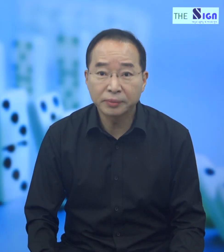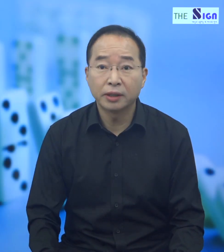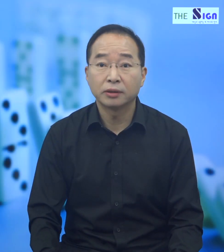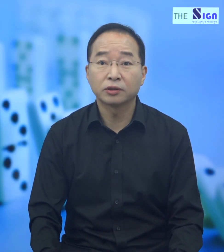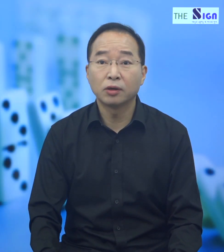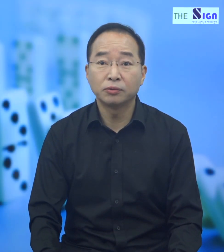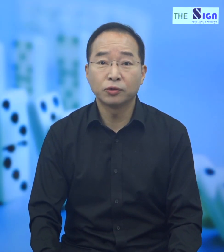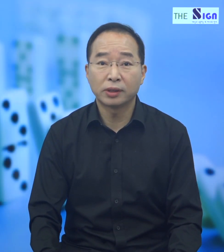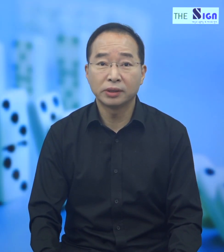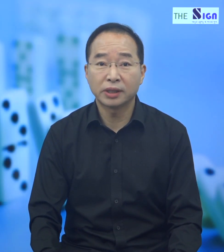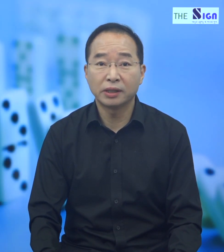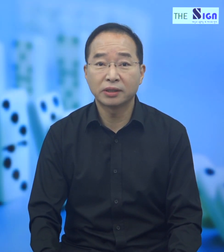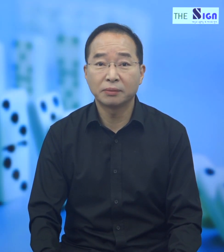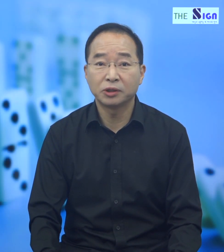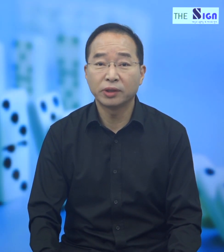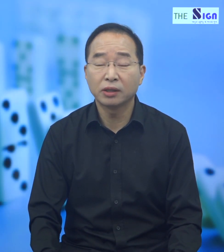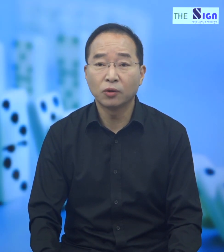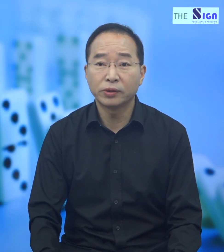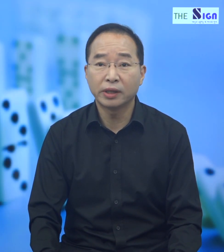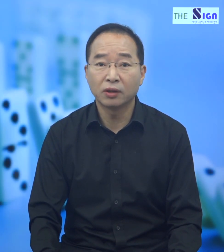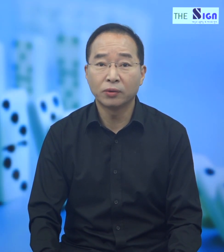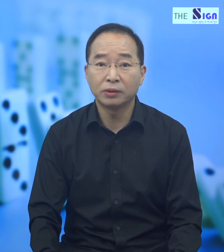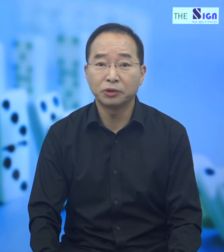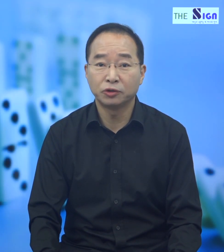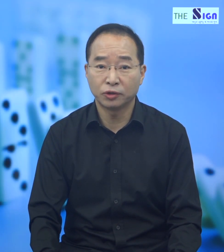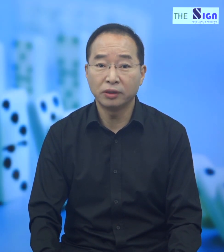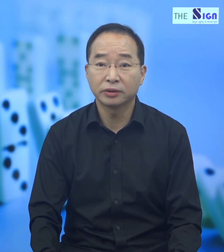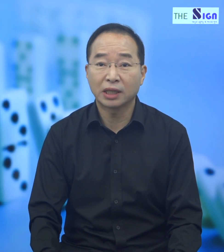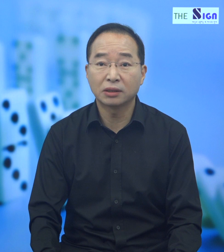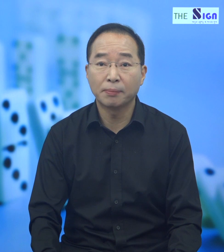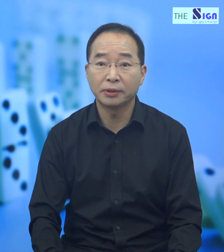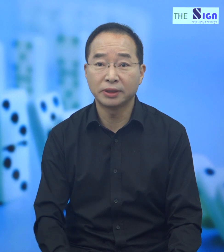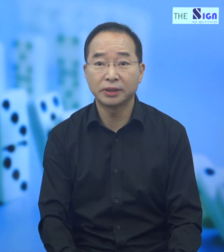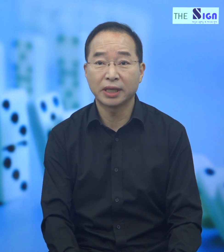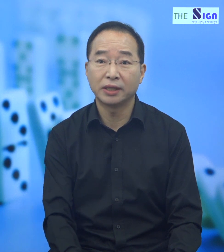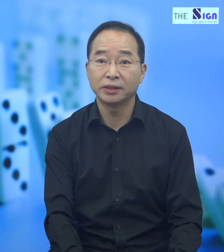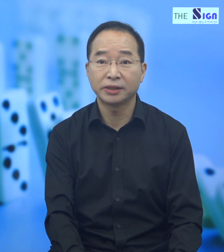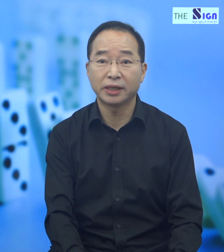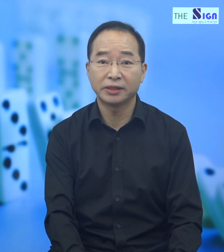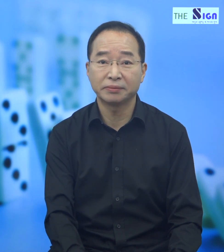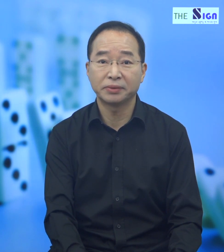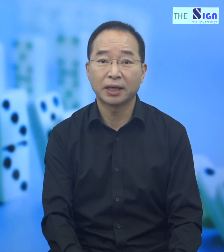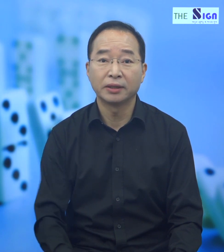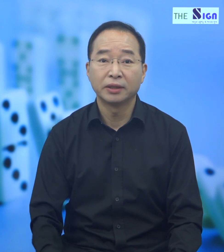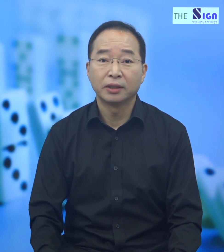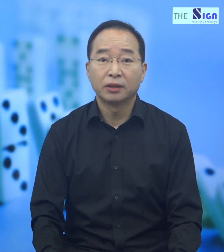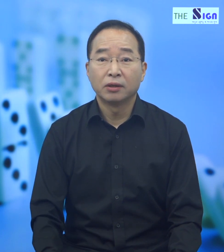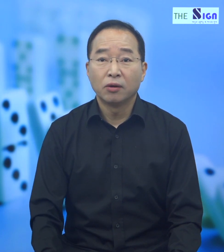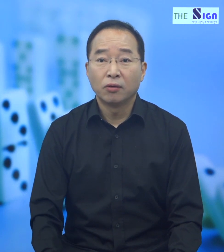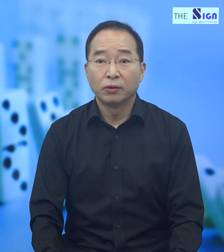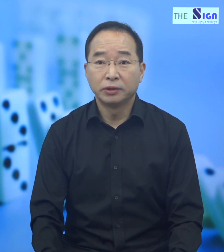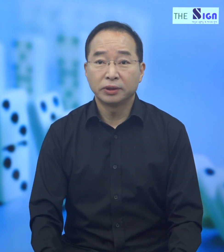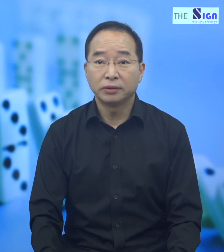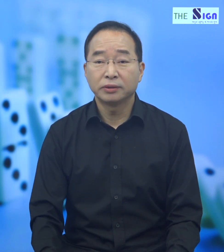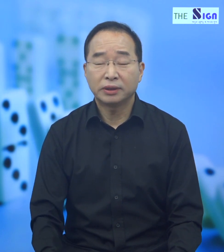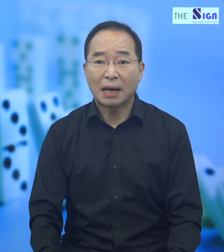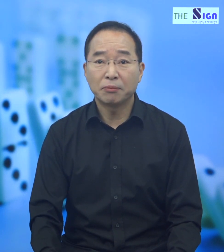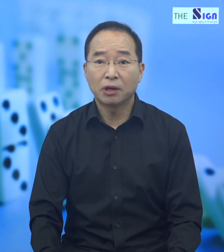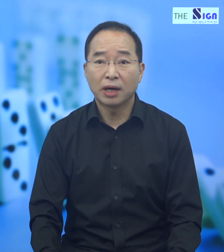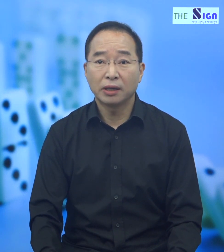안녕하십니까. 처음 수화를 시작하는 사람들을 위한 꼬리에 꼬리를 무는 수어 5번째 시간을 시작하겠습니다. 오늘은 남과